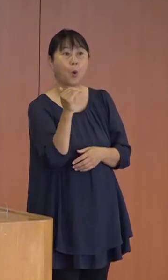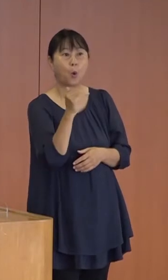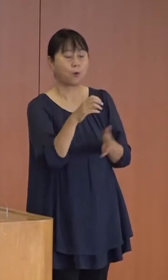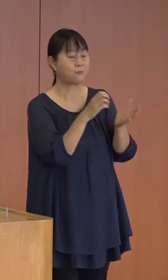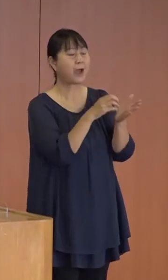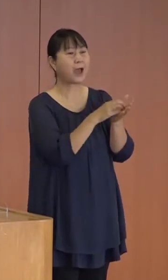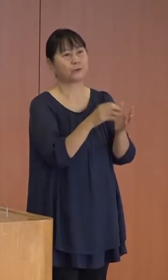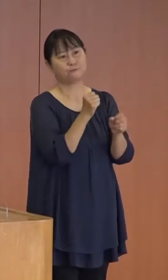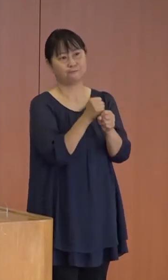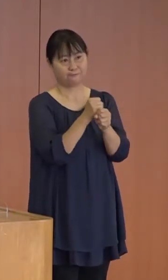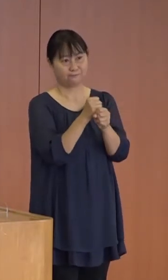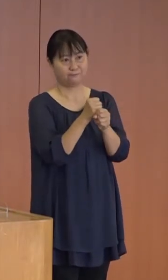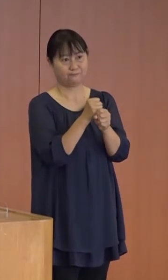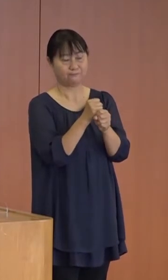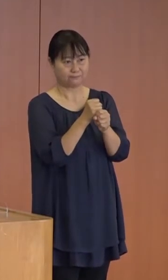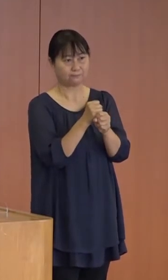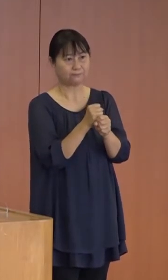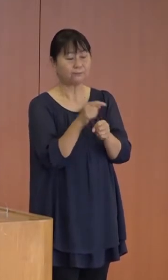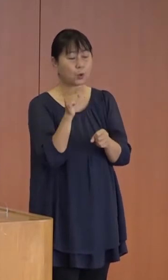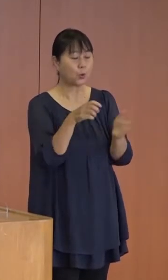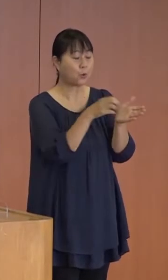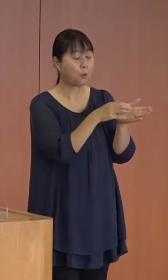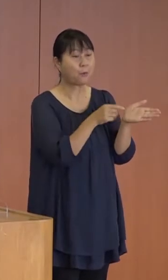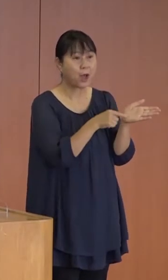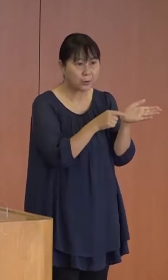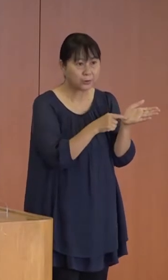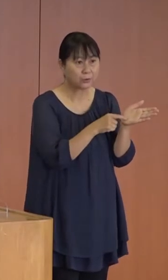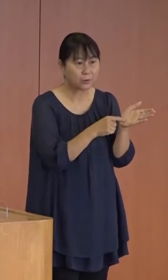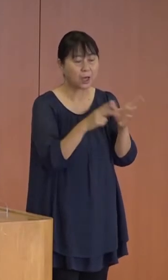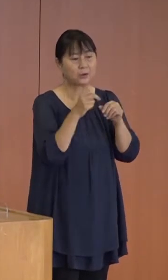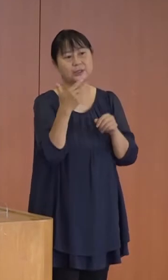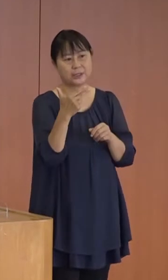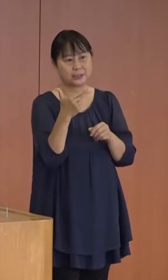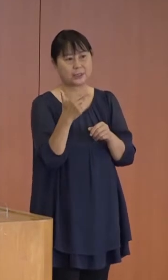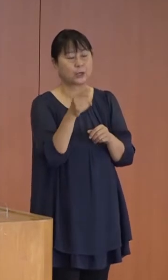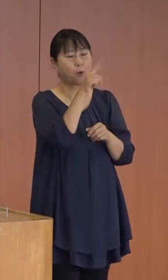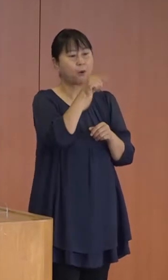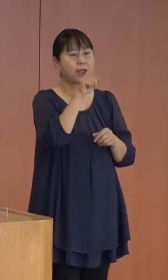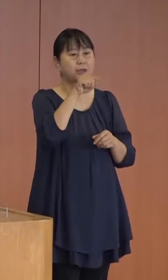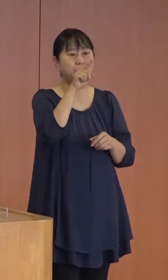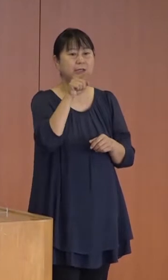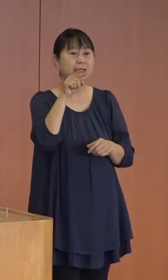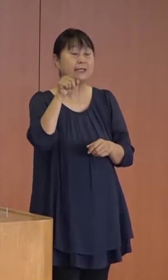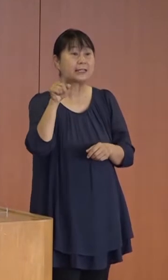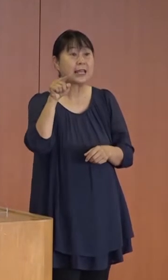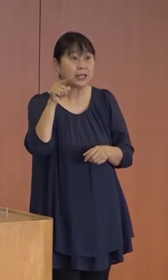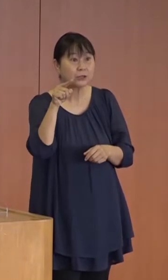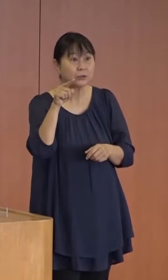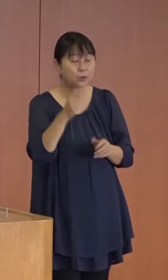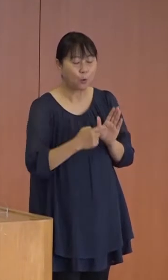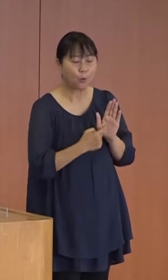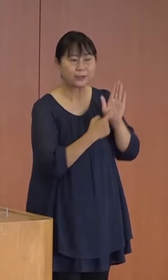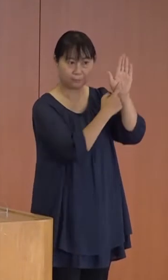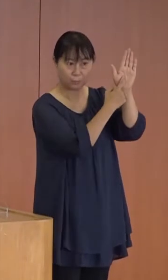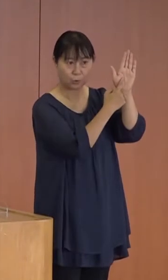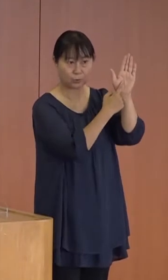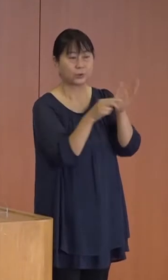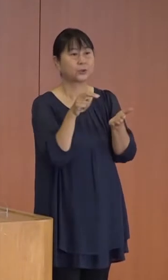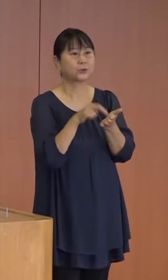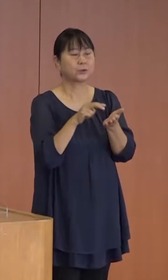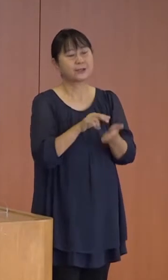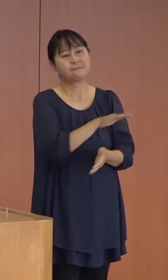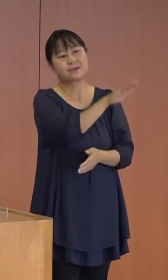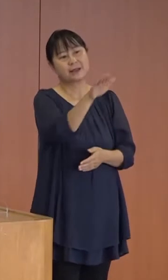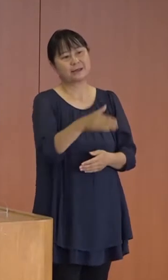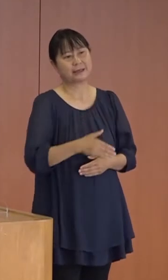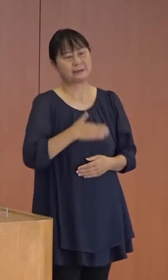。ロゴマークは本市の SDGs 推進のシンボルとして皆さんに